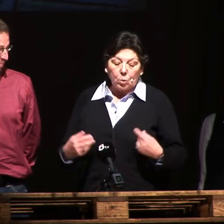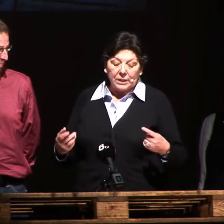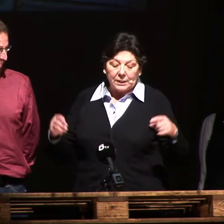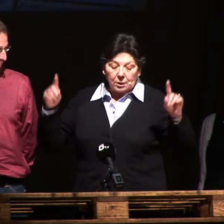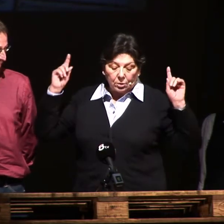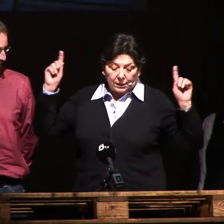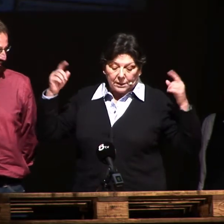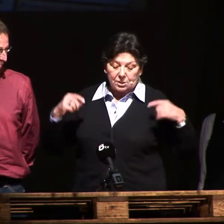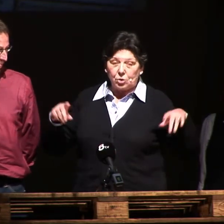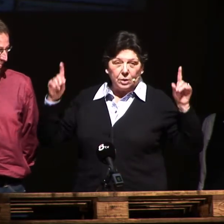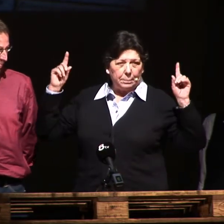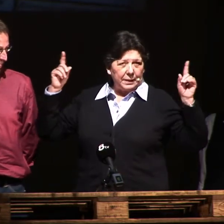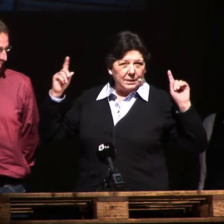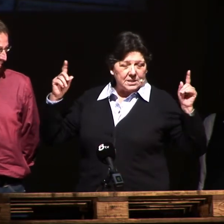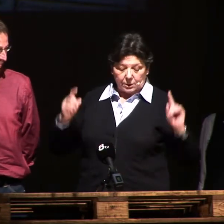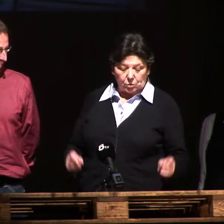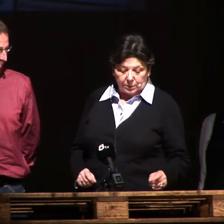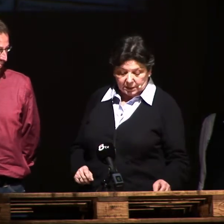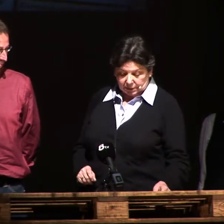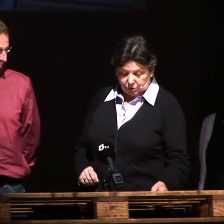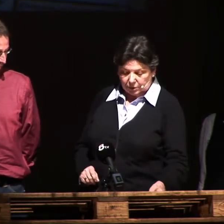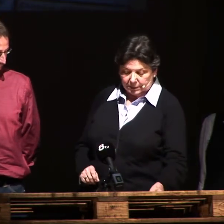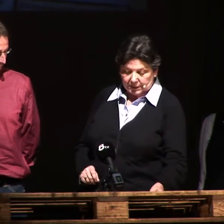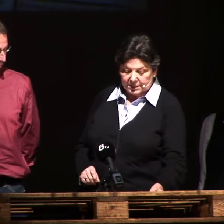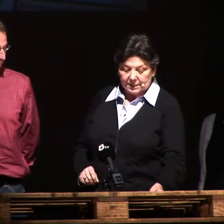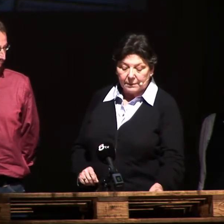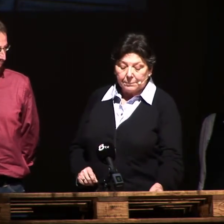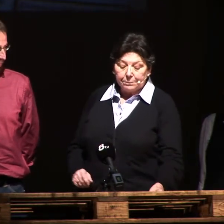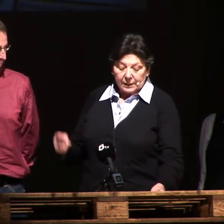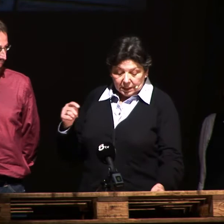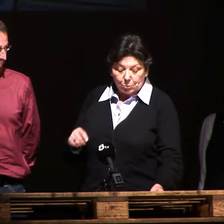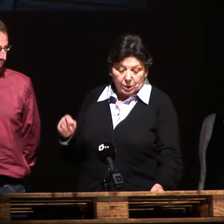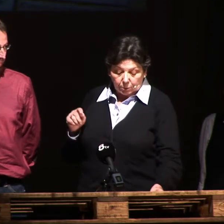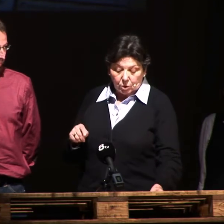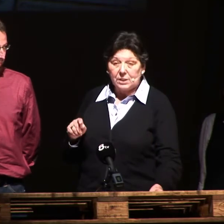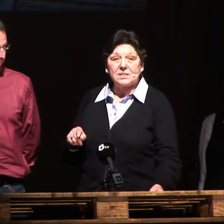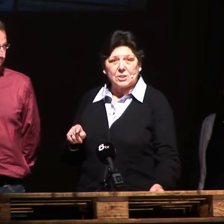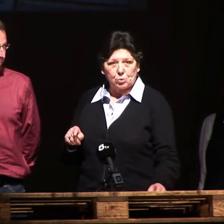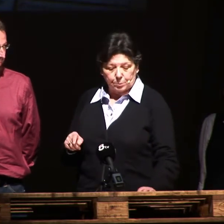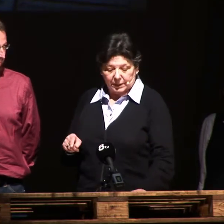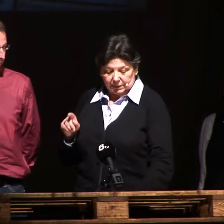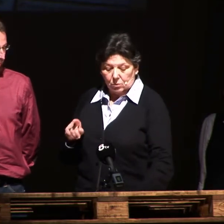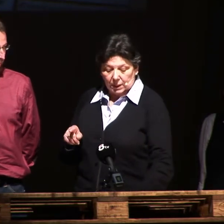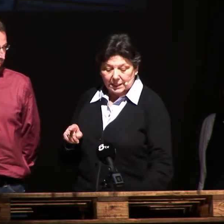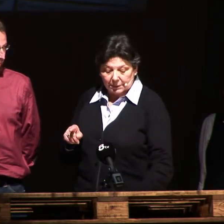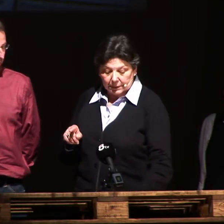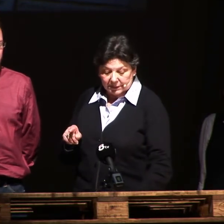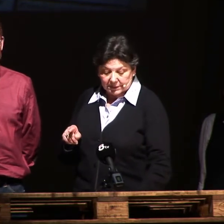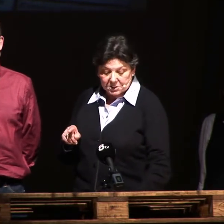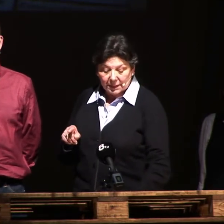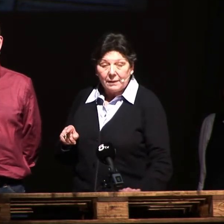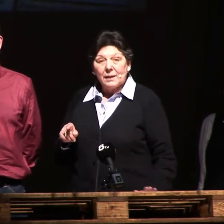Però quan he dit allò de la transició independentista, jo no vinc de tradició independentista. Avui que no em toquin els nassos perquè em trenco la